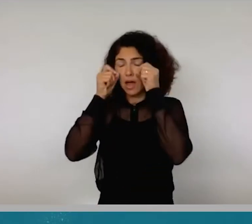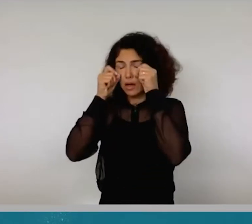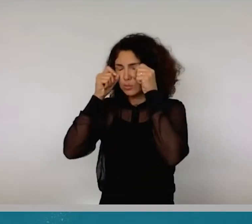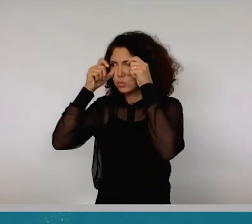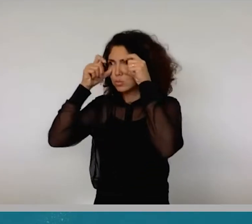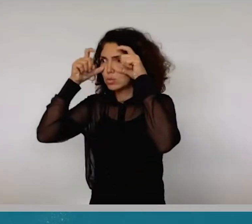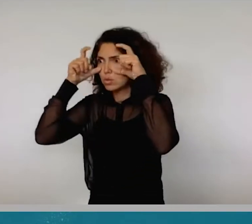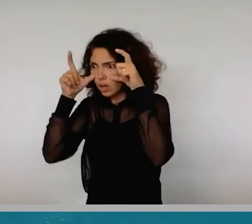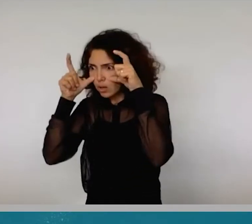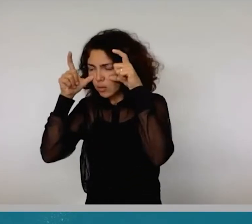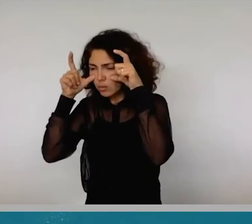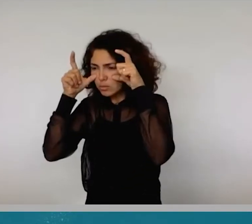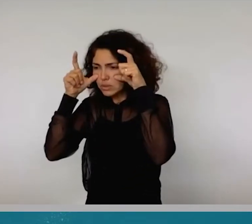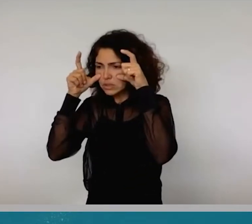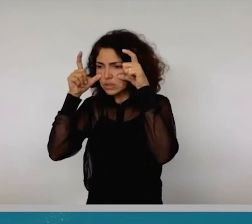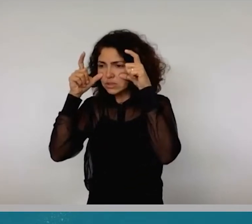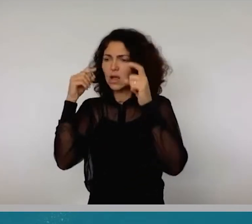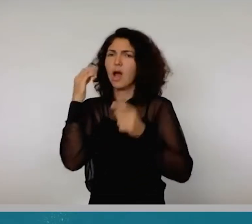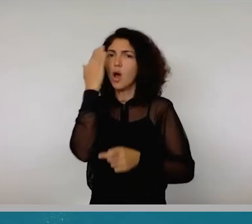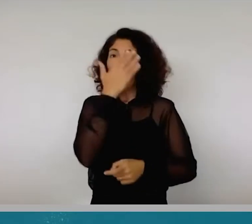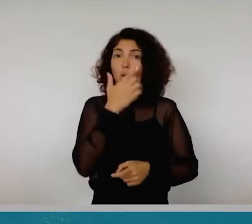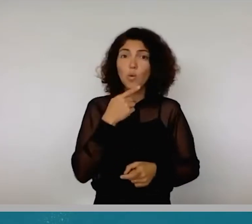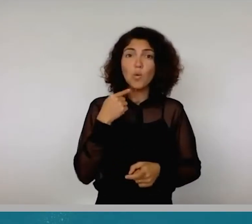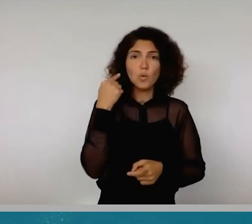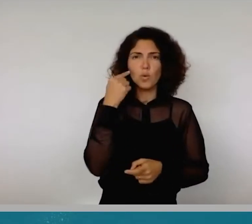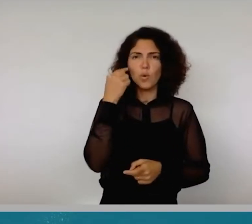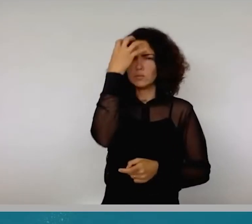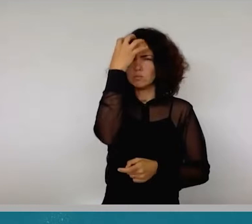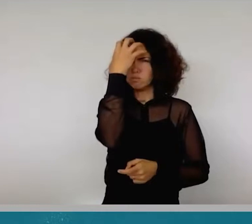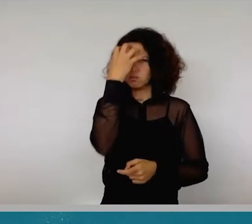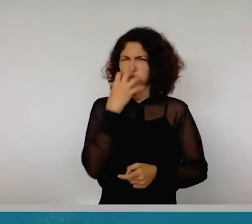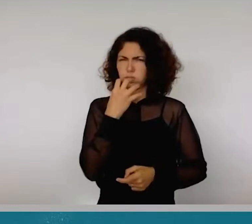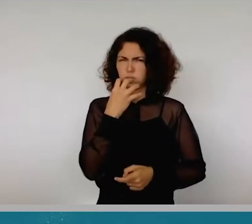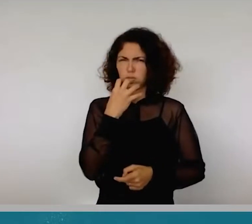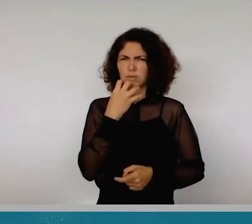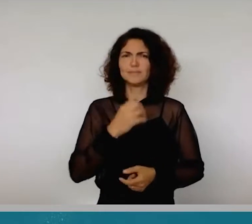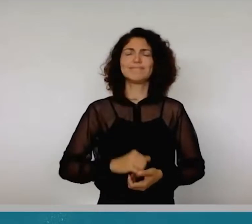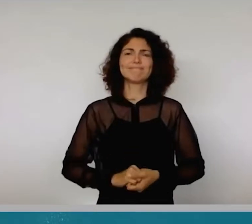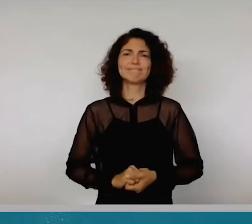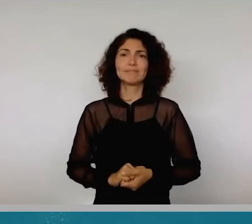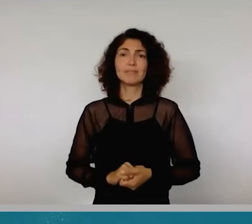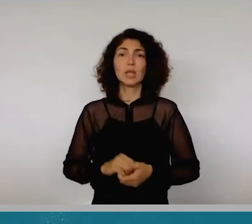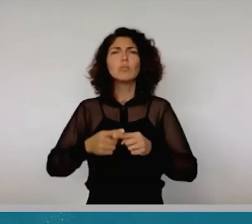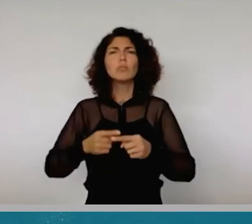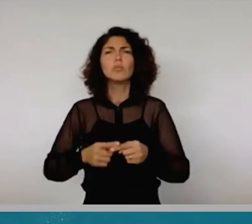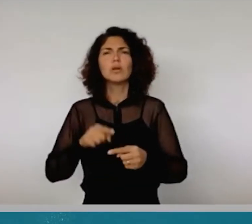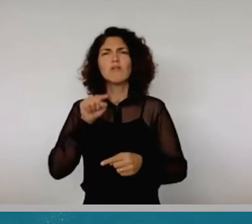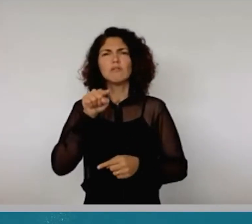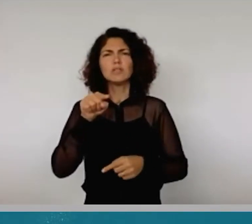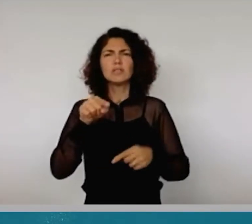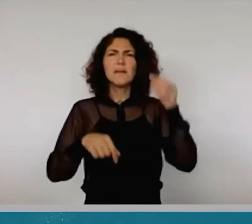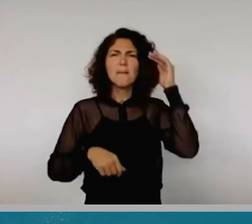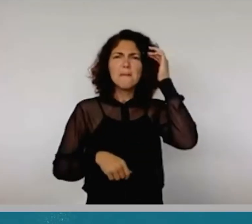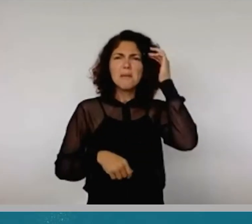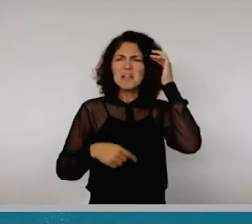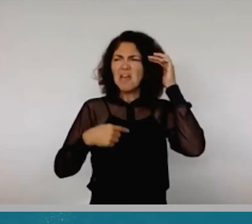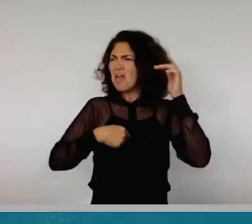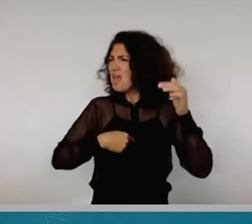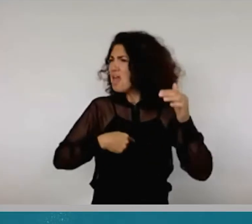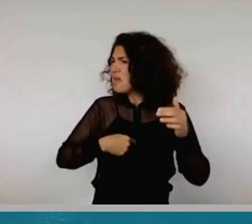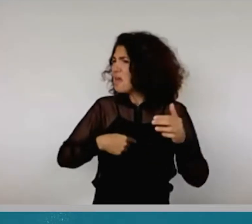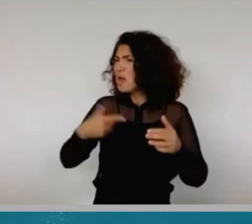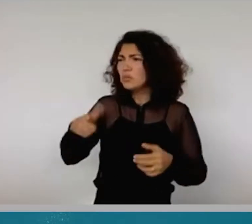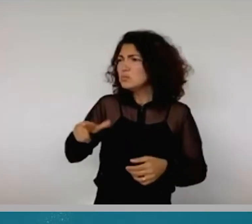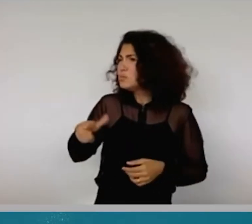tem. Vocês entenderam? Você não tem o que você gostaria que tenha e que outro tem,